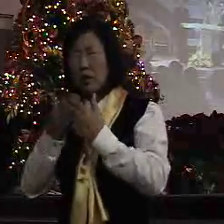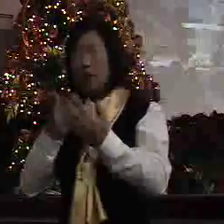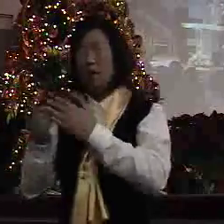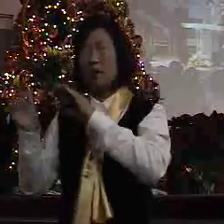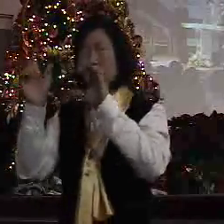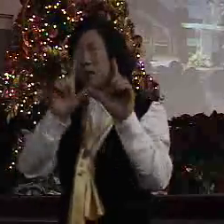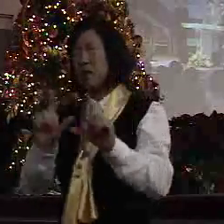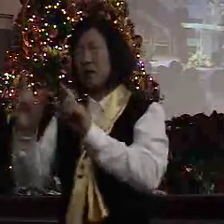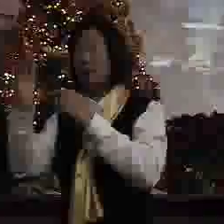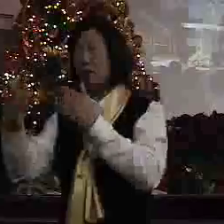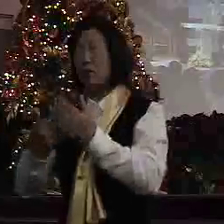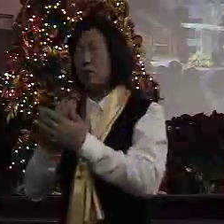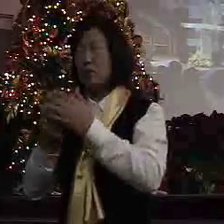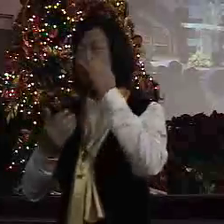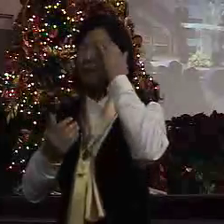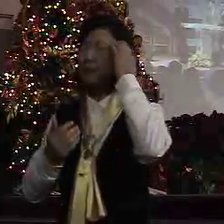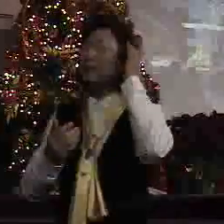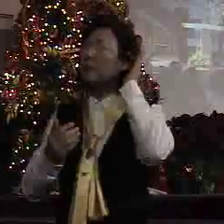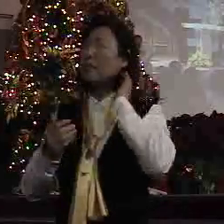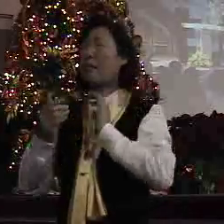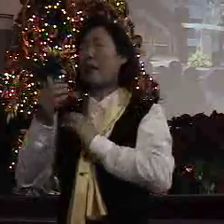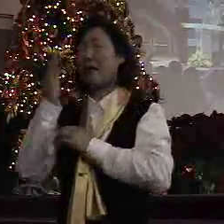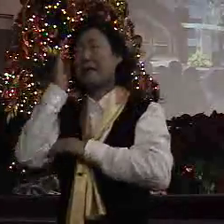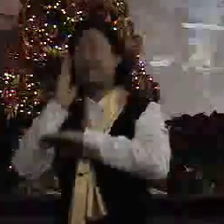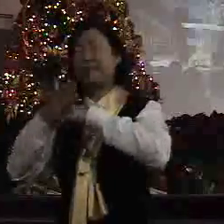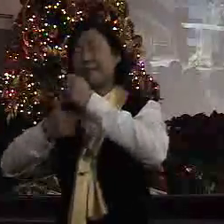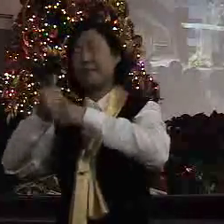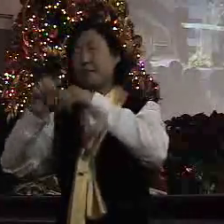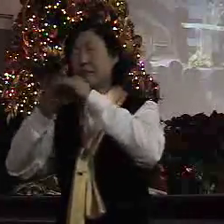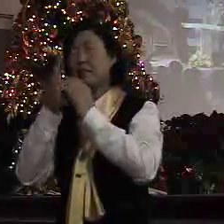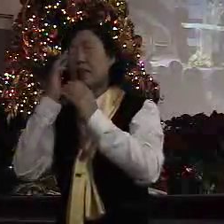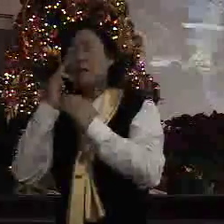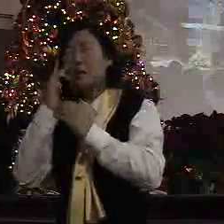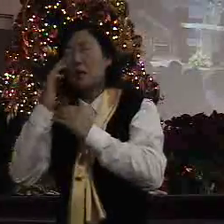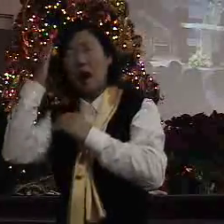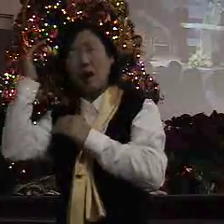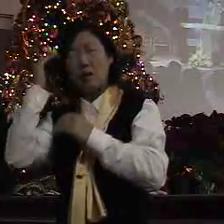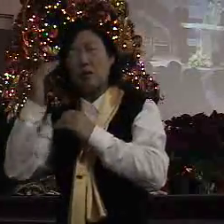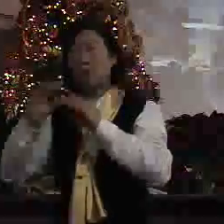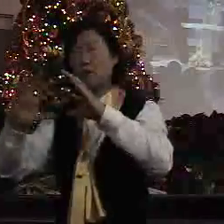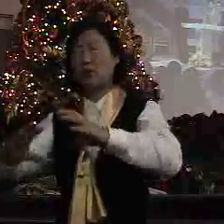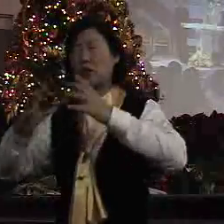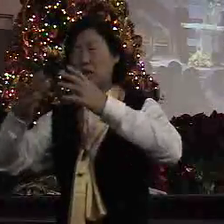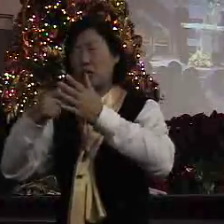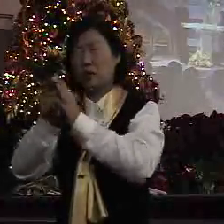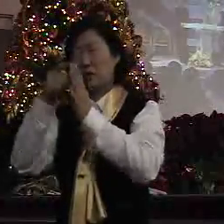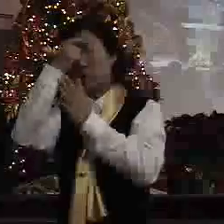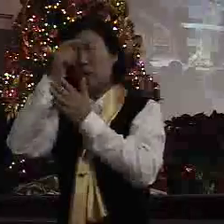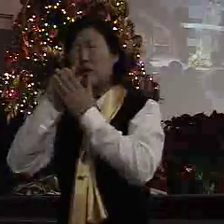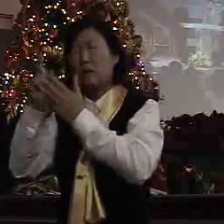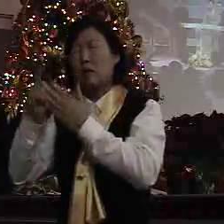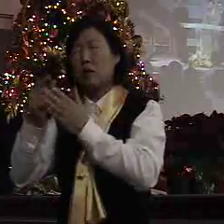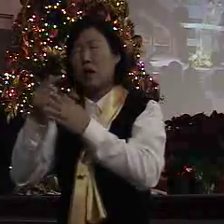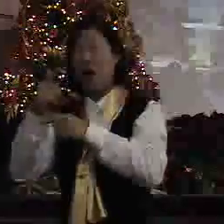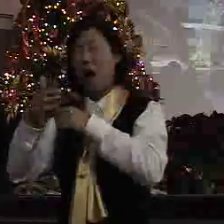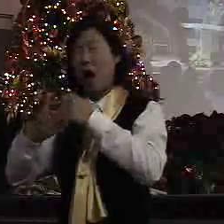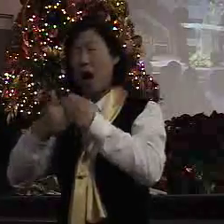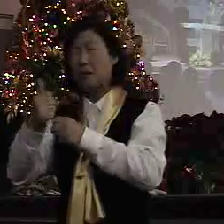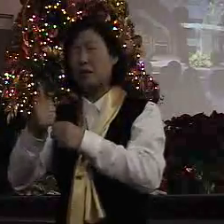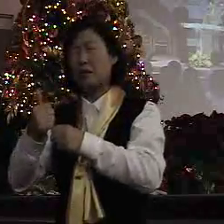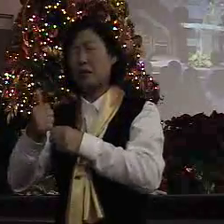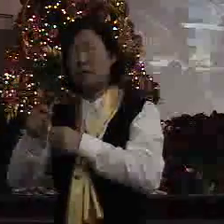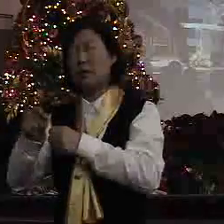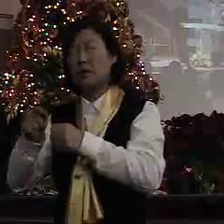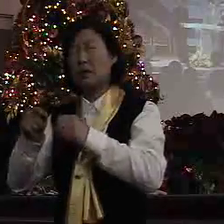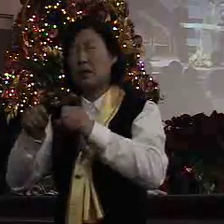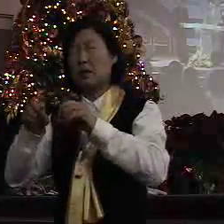하옵소서. 하나님, 미국, 한국, 북한 온 세계를 위해 기도합니다. 하나님을 두려워하지 않고 하나님을 경외하는 것이 없어진 이